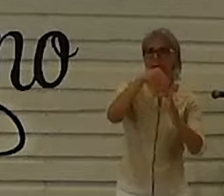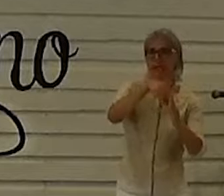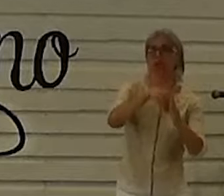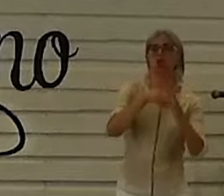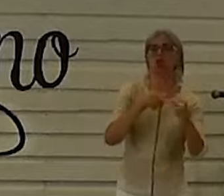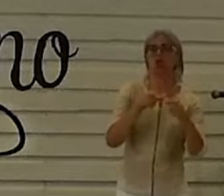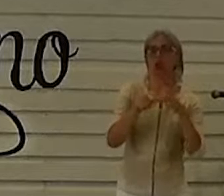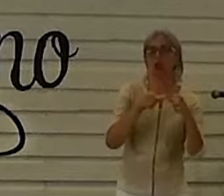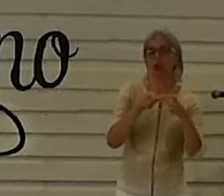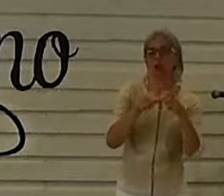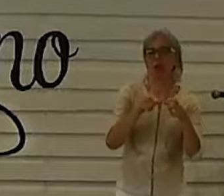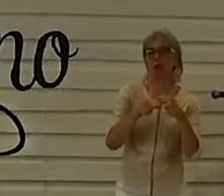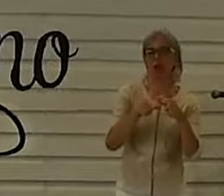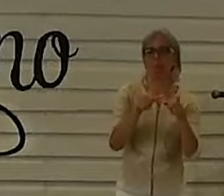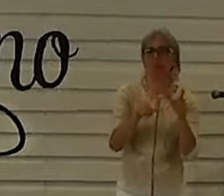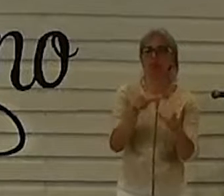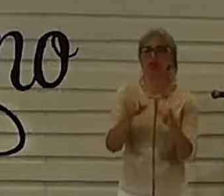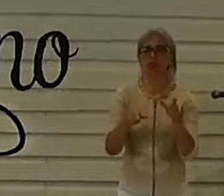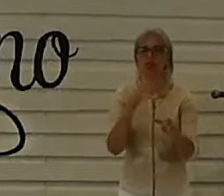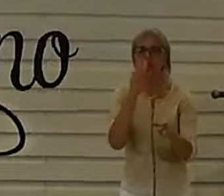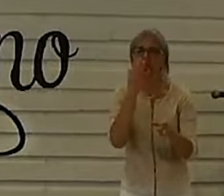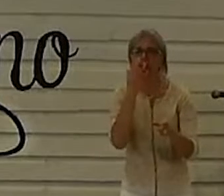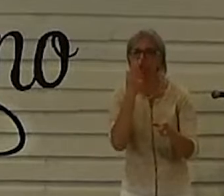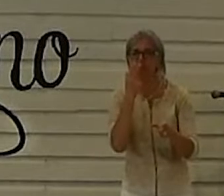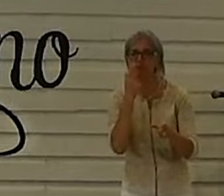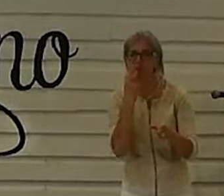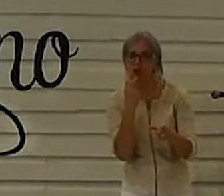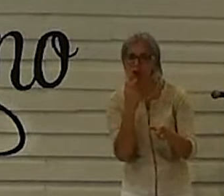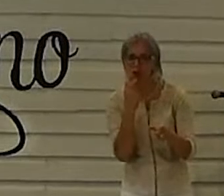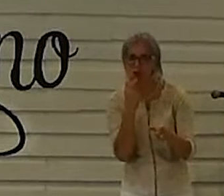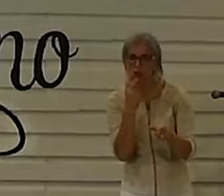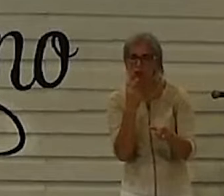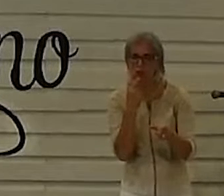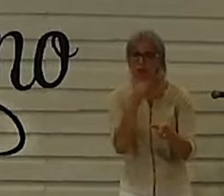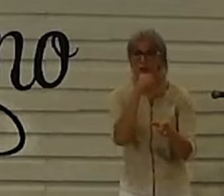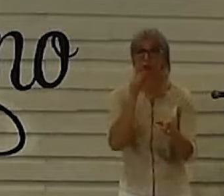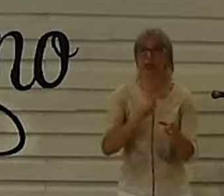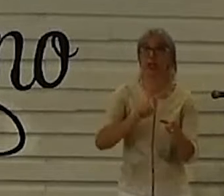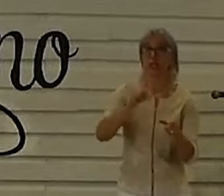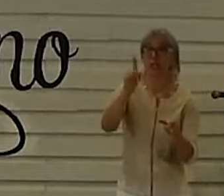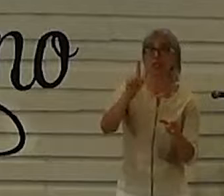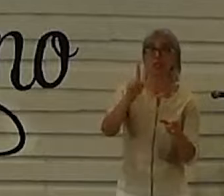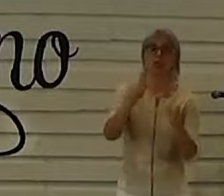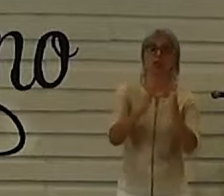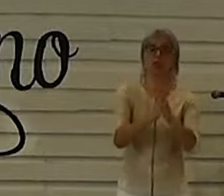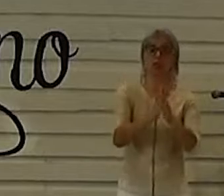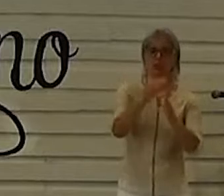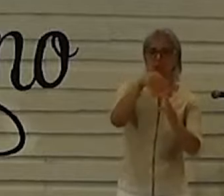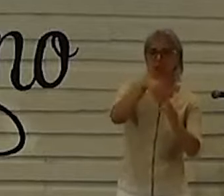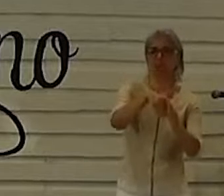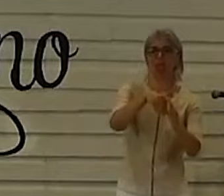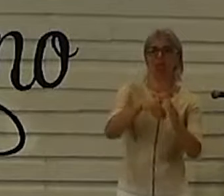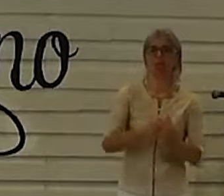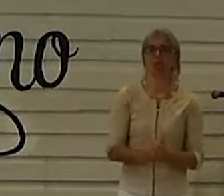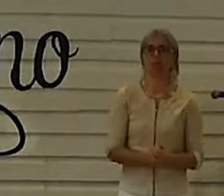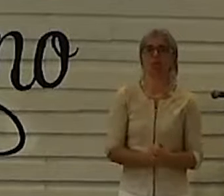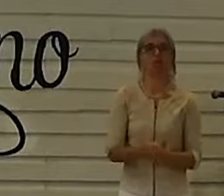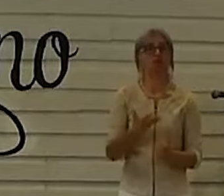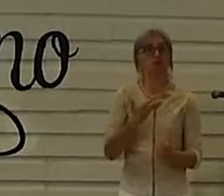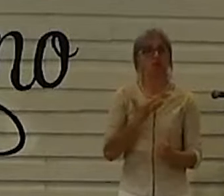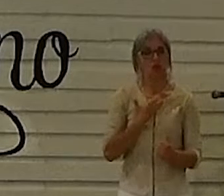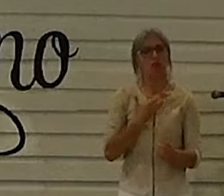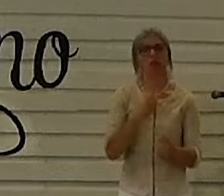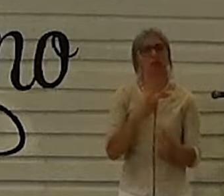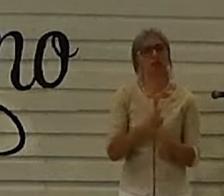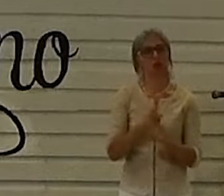un compito, inserirsi dove già ci sono dei compiti ben specifici. Abbiamo bisogno